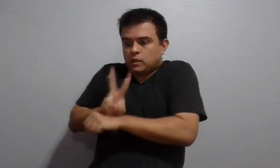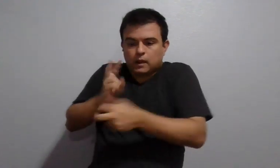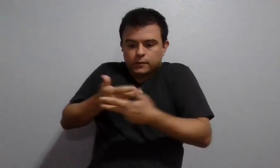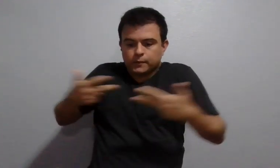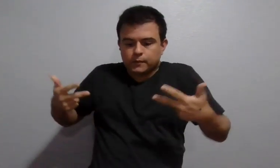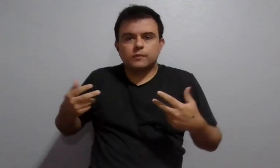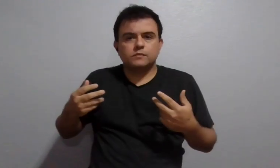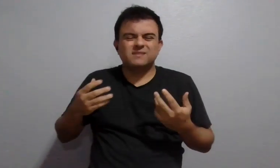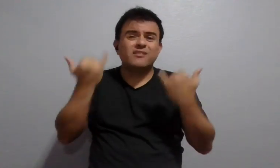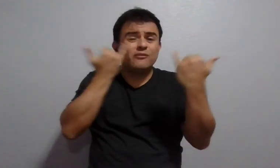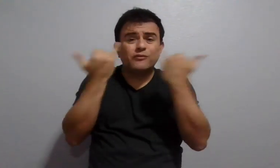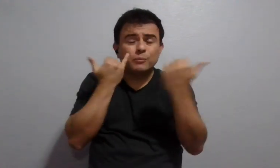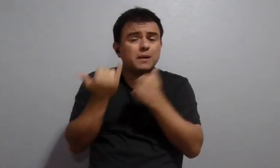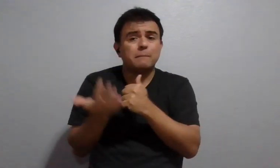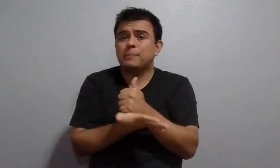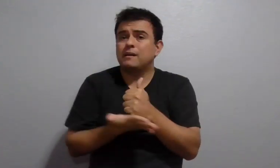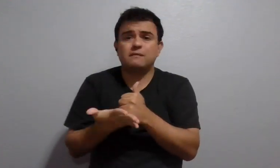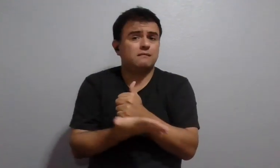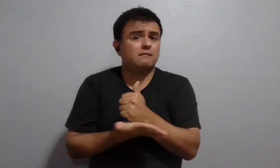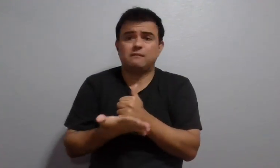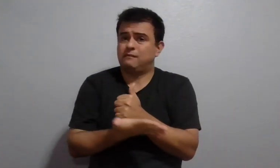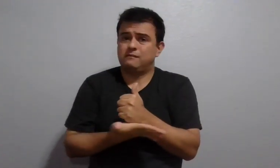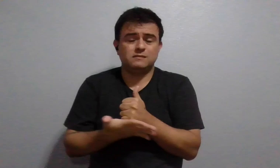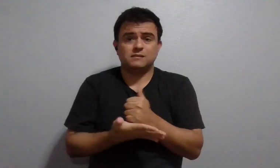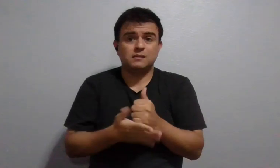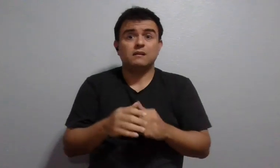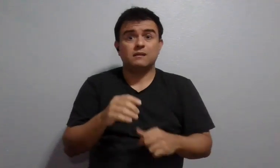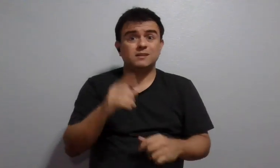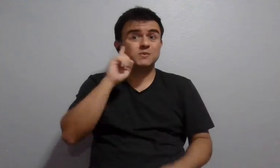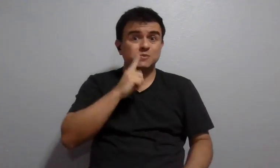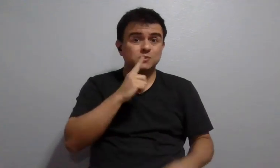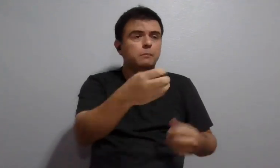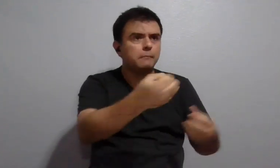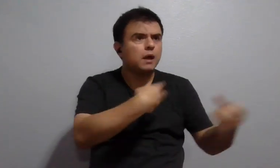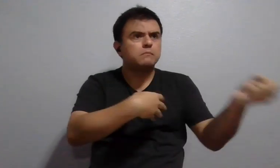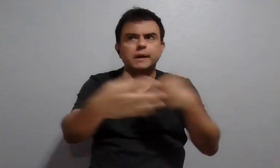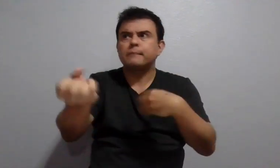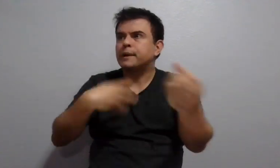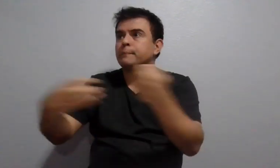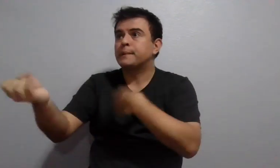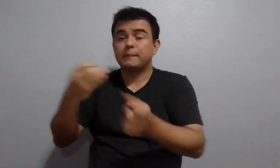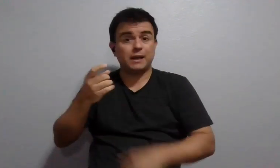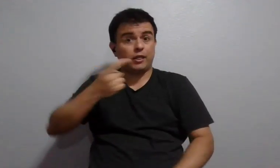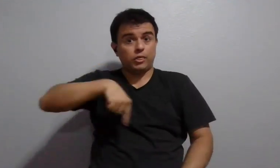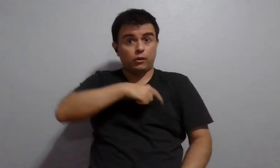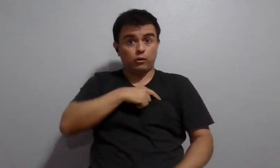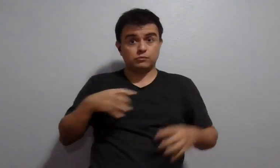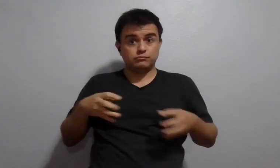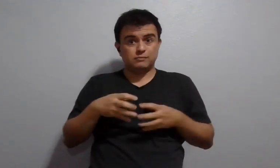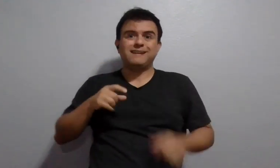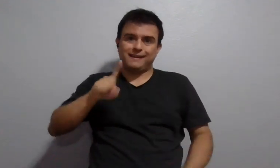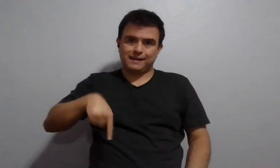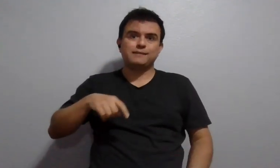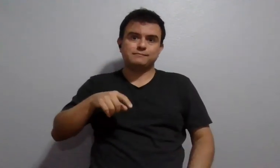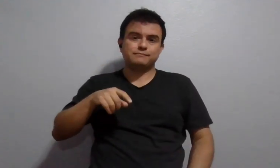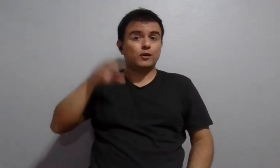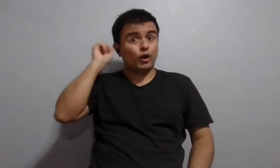assim básicas que chegam para nós, que nós, pessoas ouvintes, recebemos isso